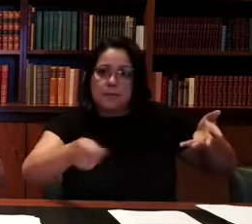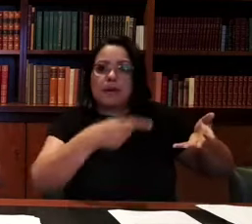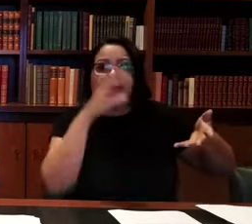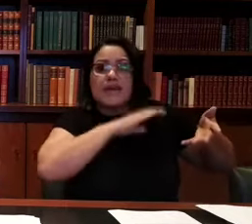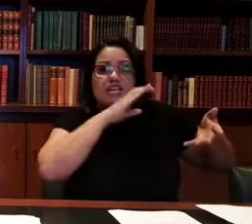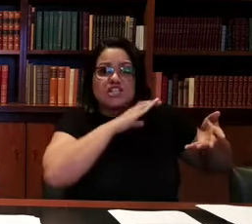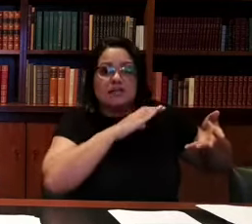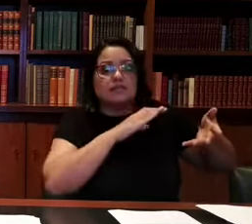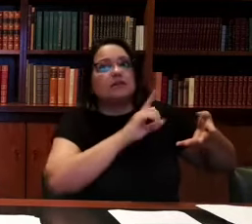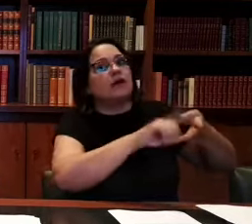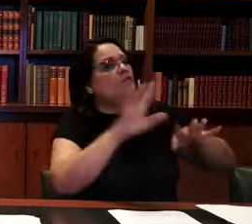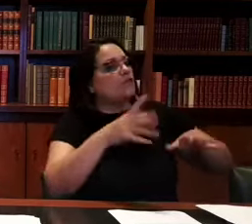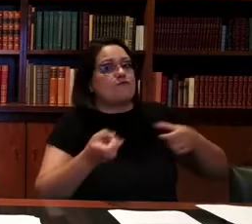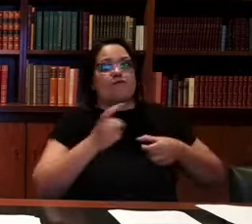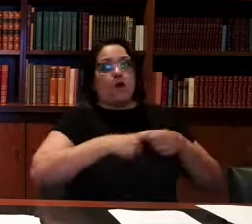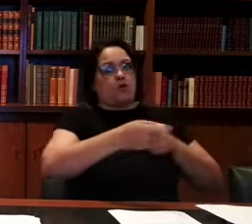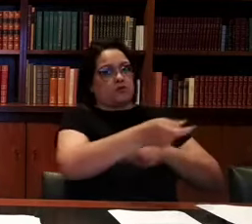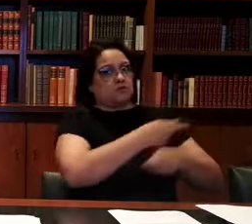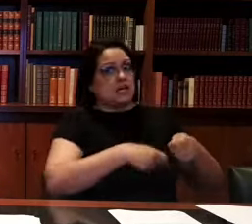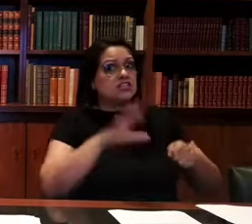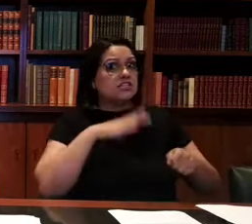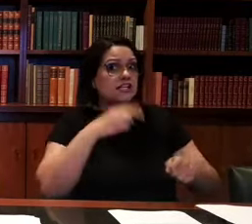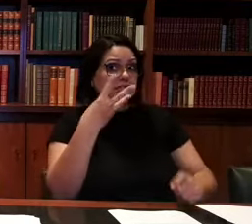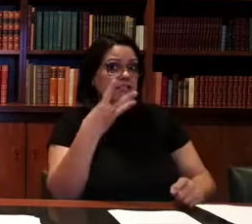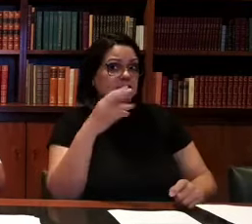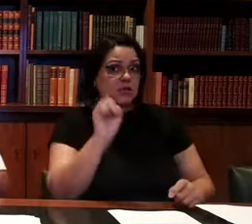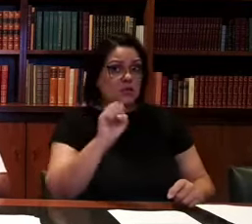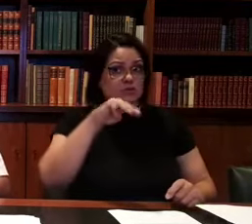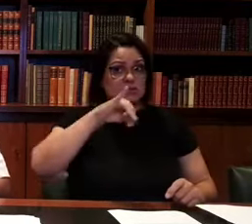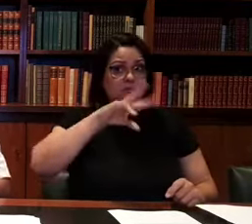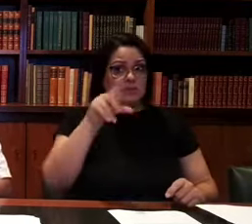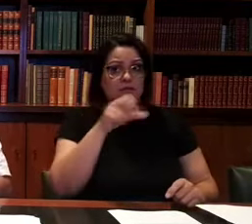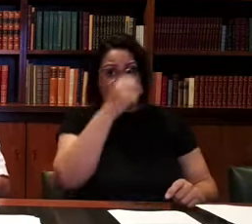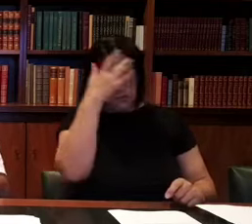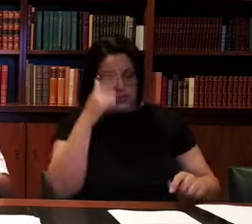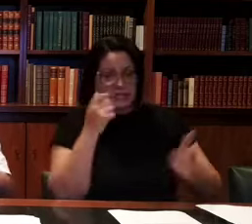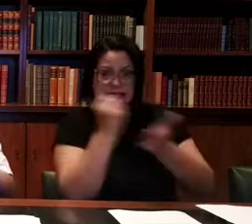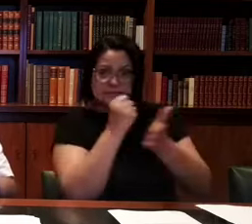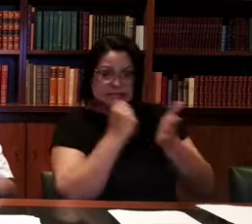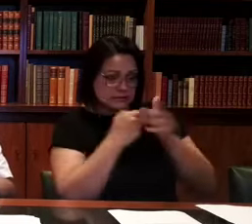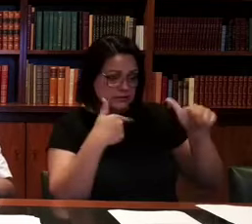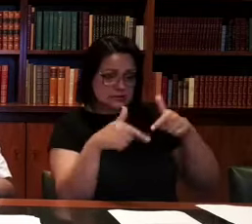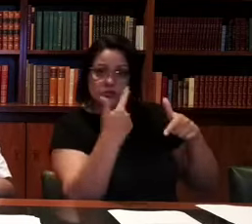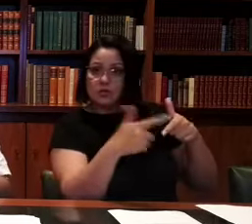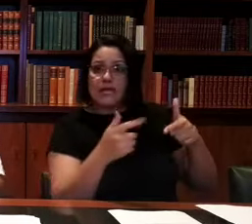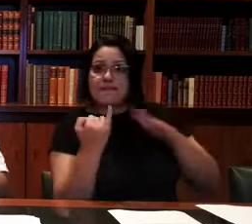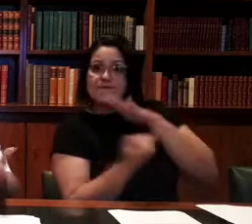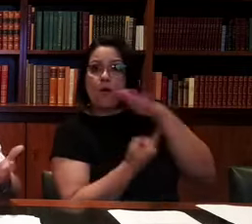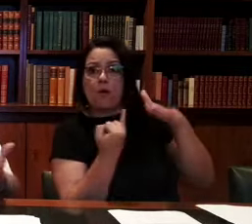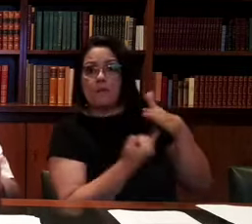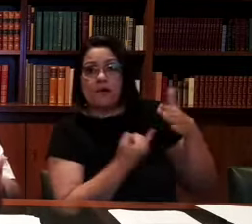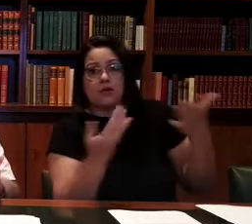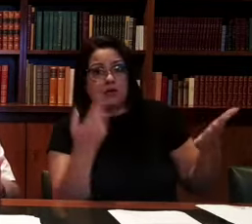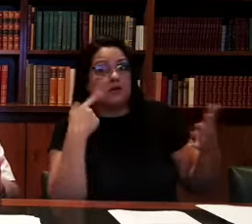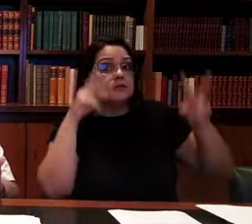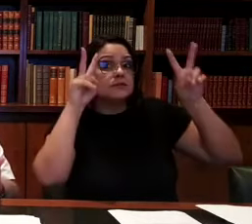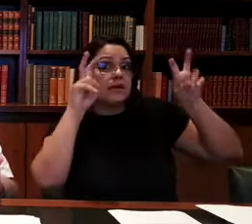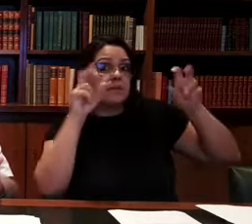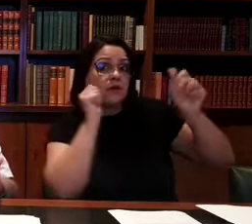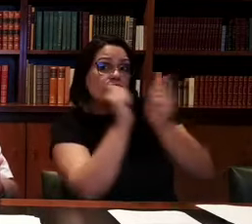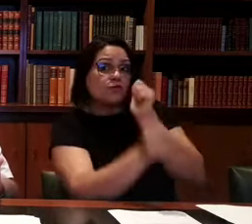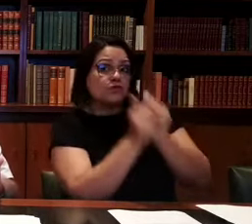né a gente chama de invisíveis é um número cresceu um pouquinho mais do que isso e nem todos vão conseguir voltar ao mercado a hora que eu sou do futebol